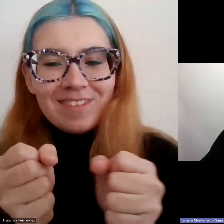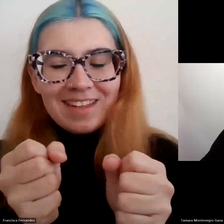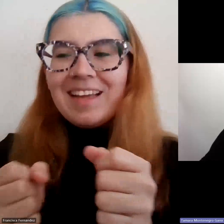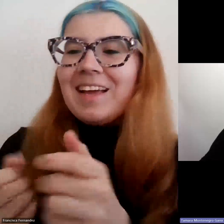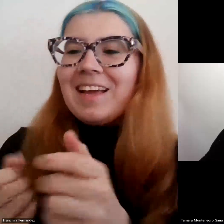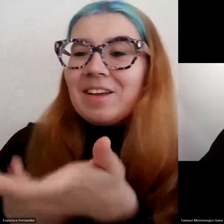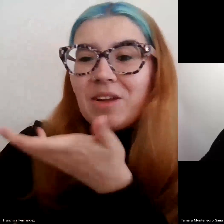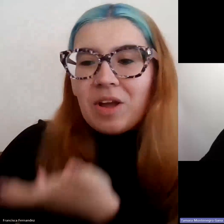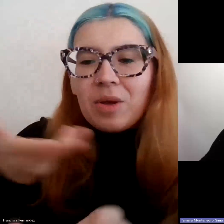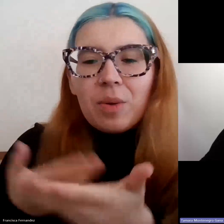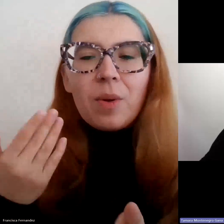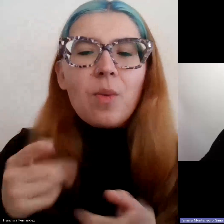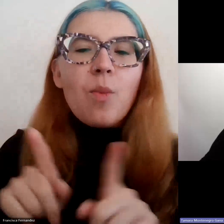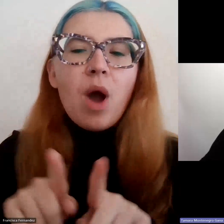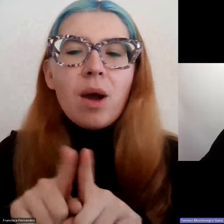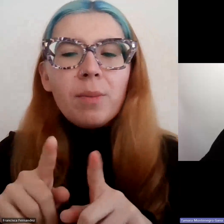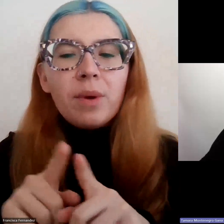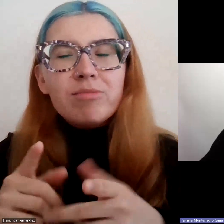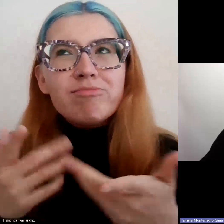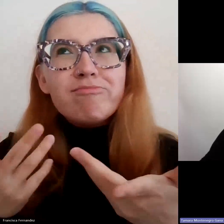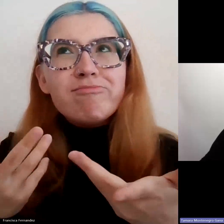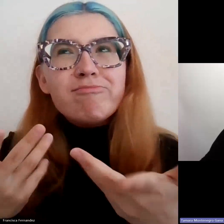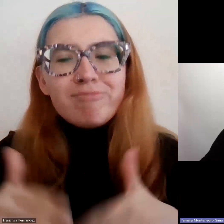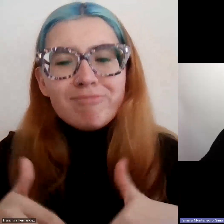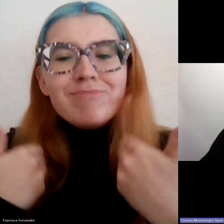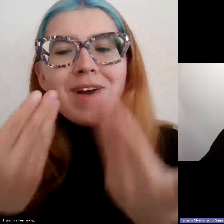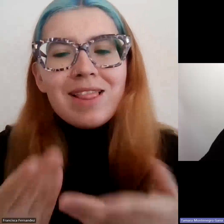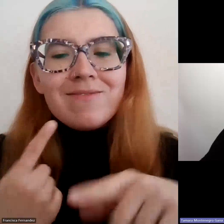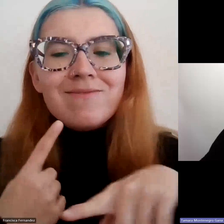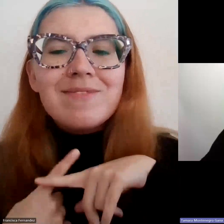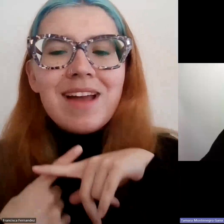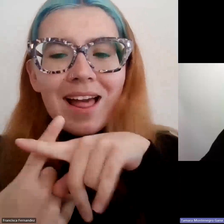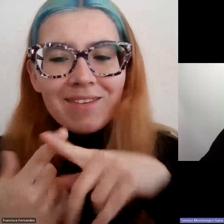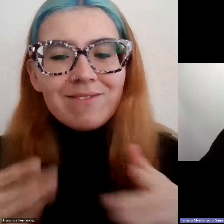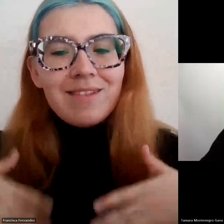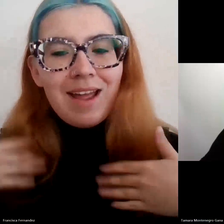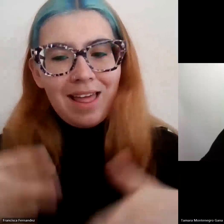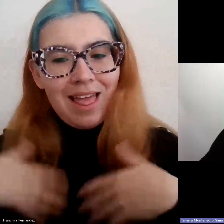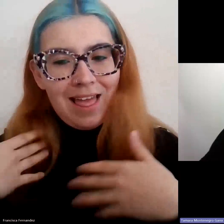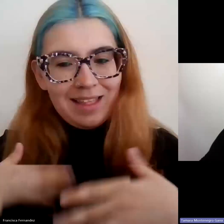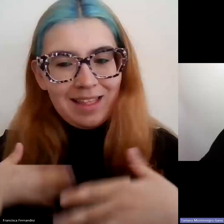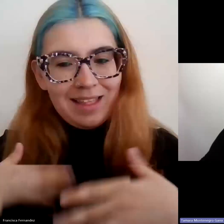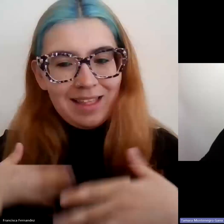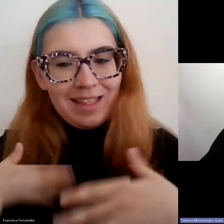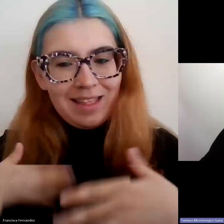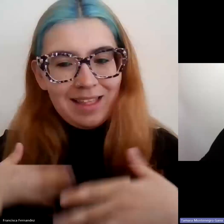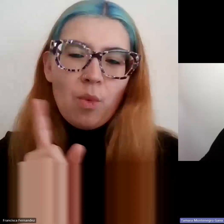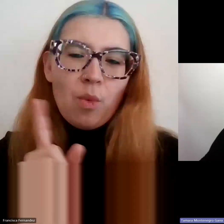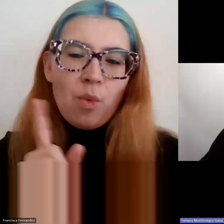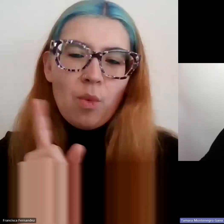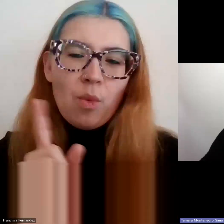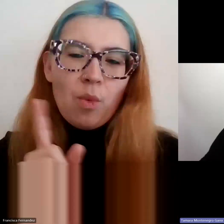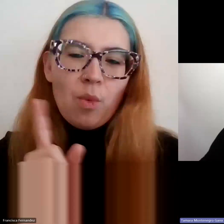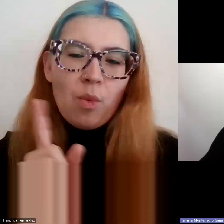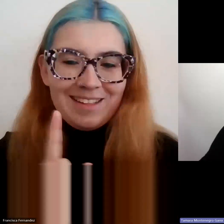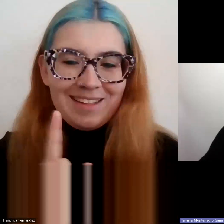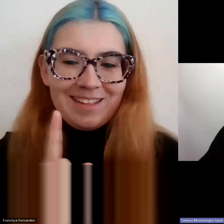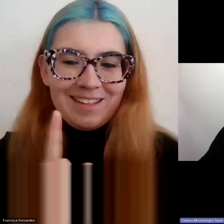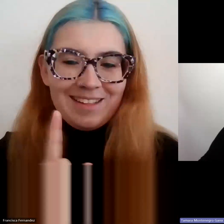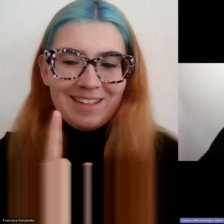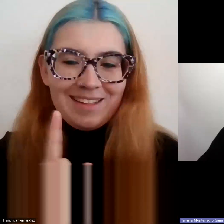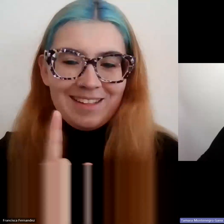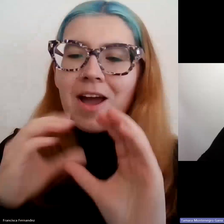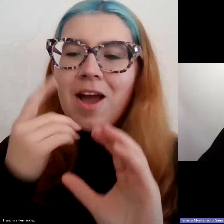comunicación, que se fueran dando ese apoyo, esa compartir. Y eso le dio como una